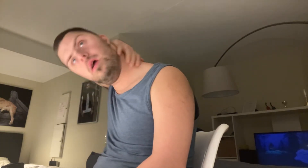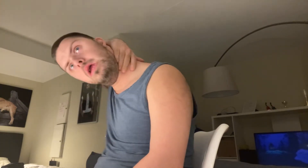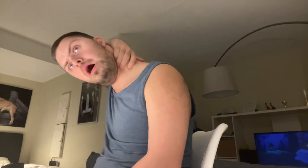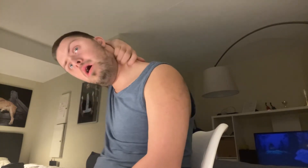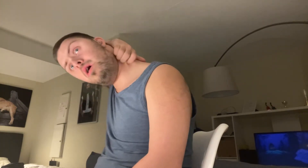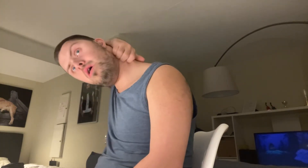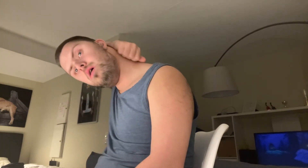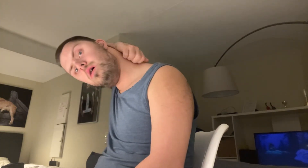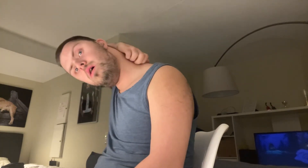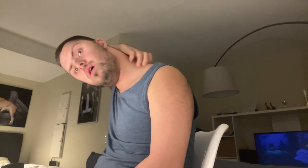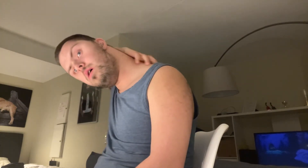Ja.